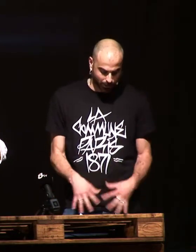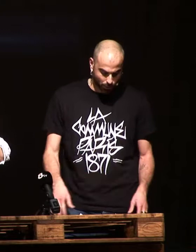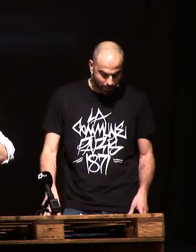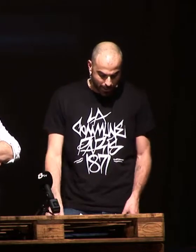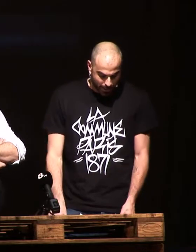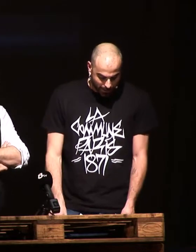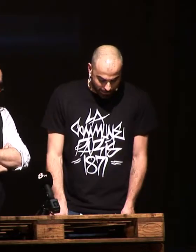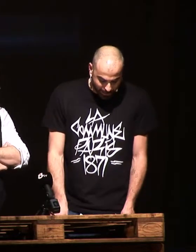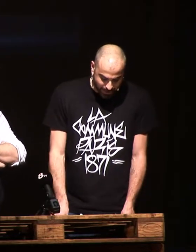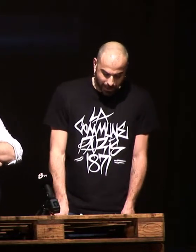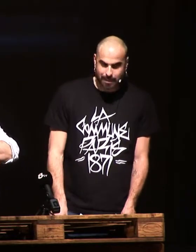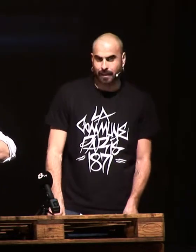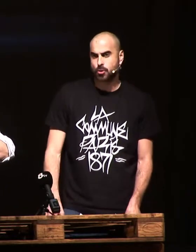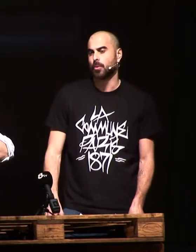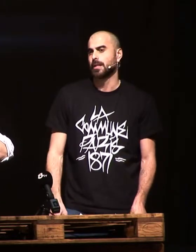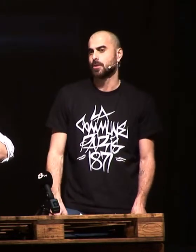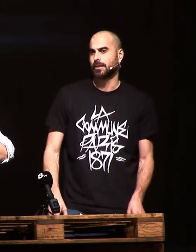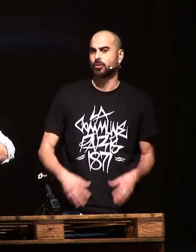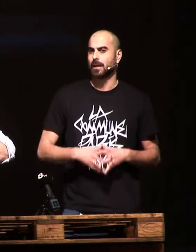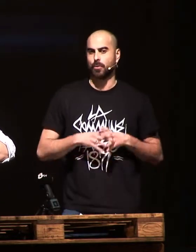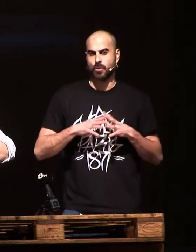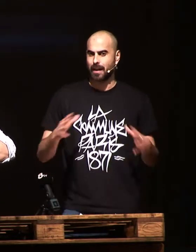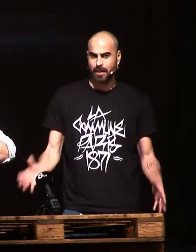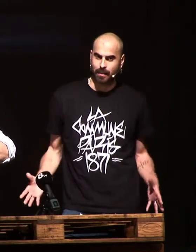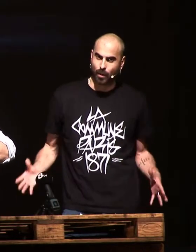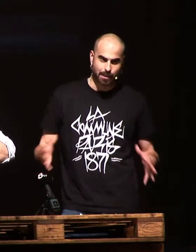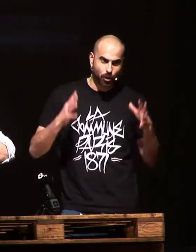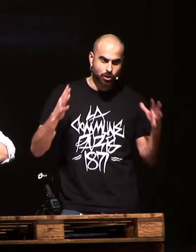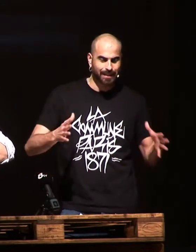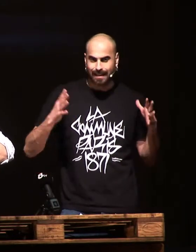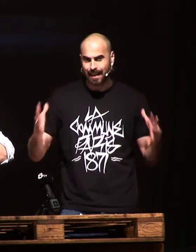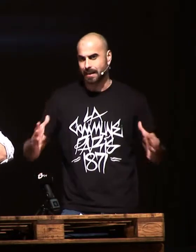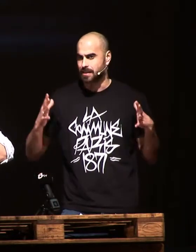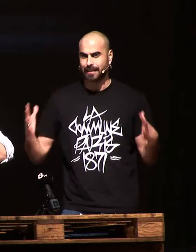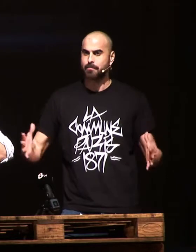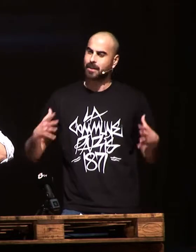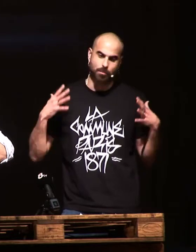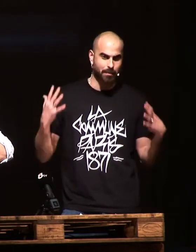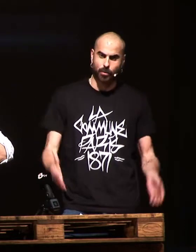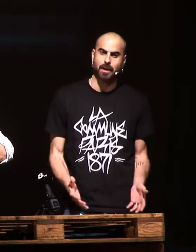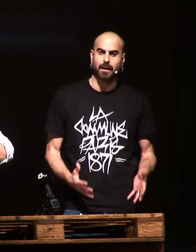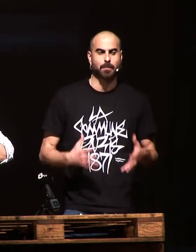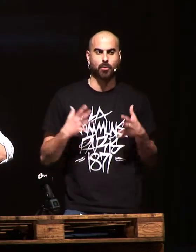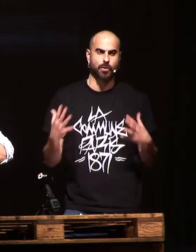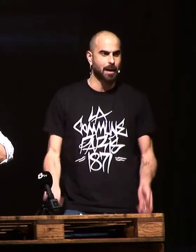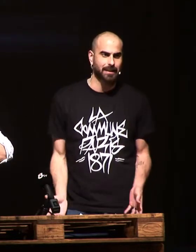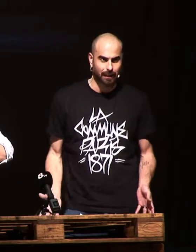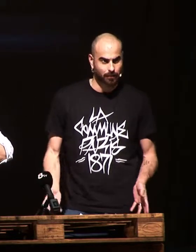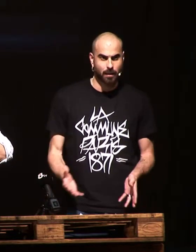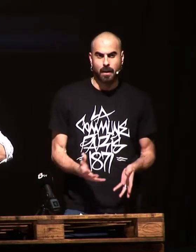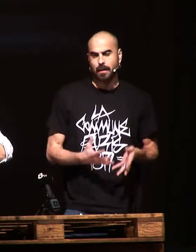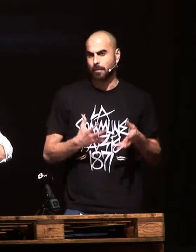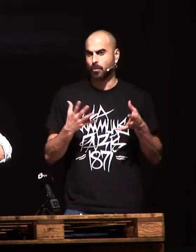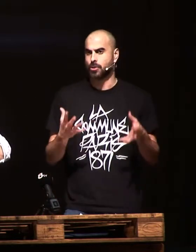segle XXI, el capitalisme representa la subordinació de tota reproducció de la vida, de qualsevol cosa material que necessitem per sobreviure a la reproducció del